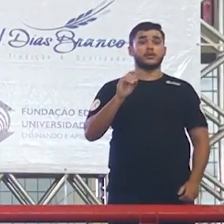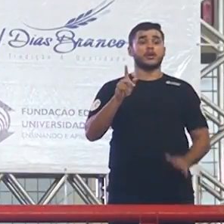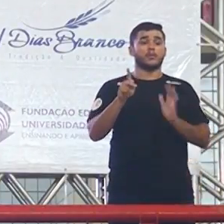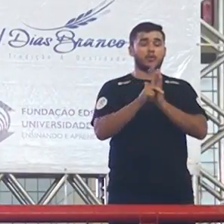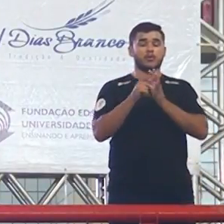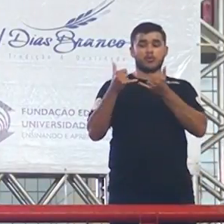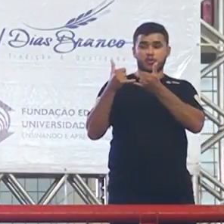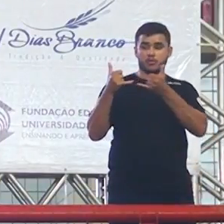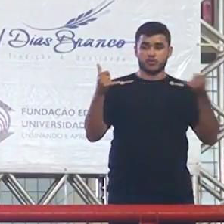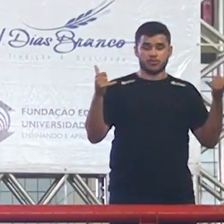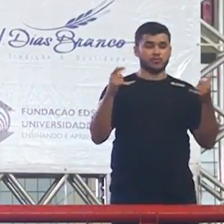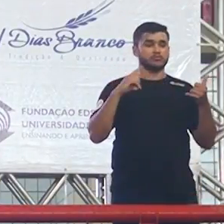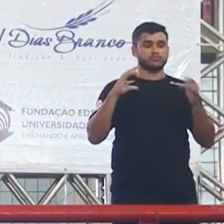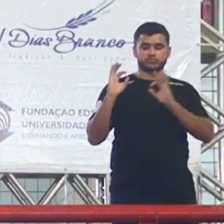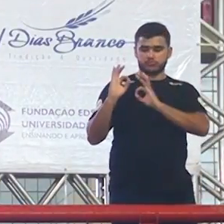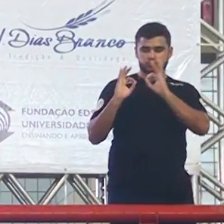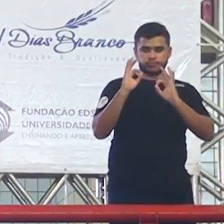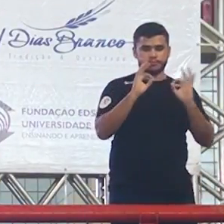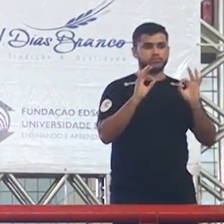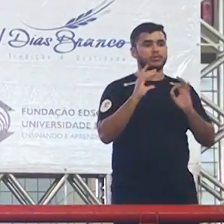corrente elétrica. Ok.